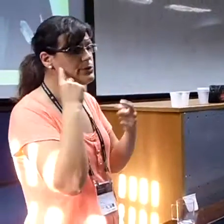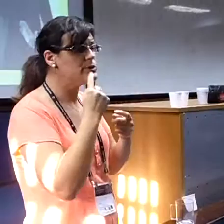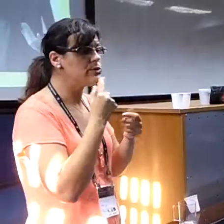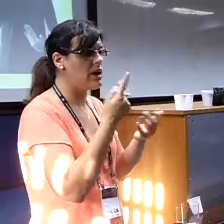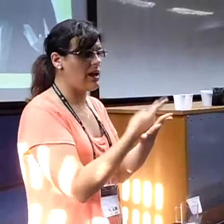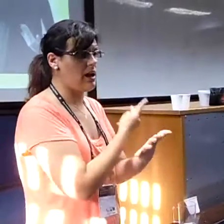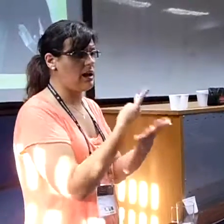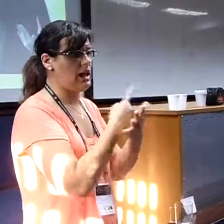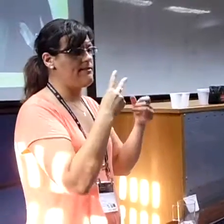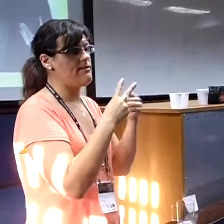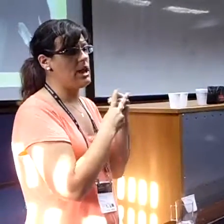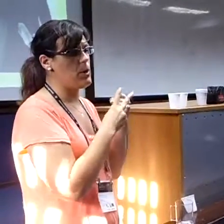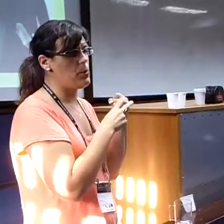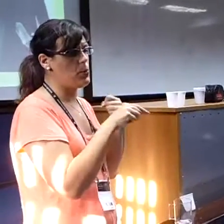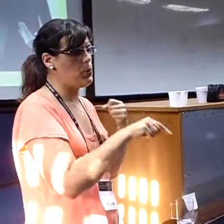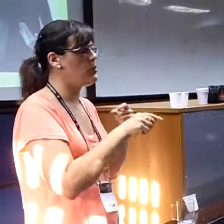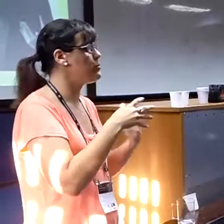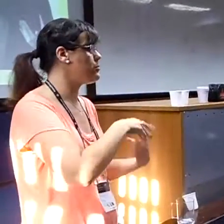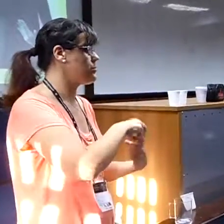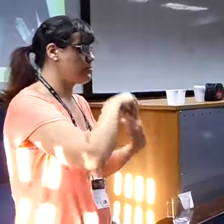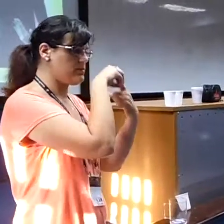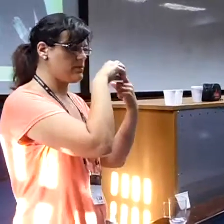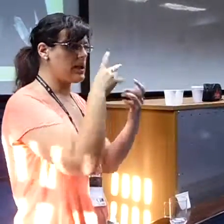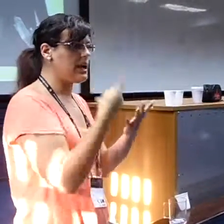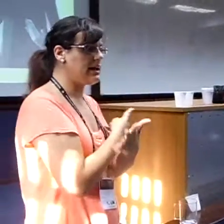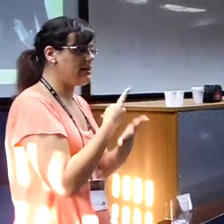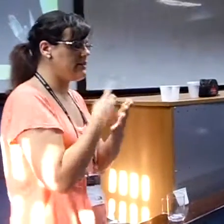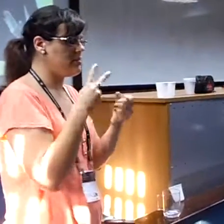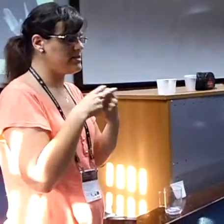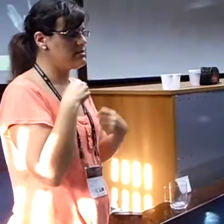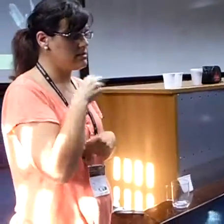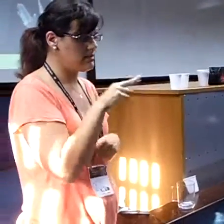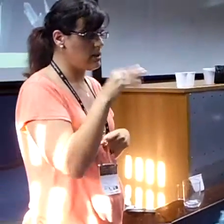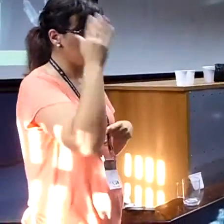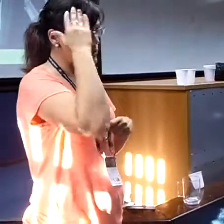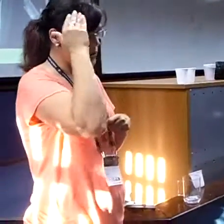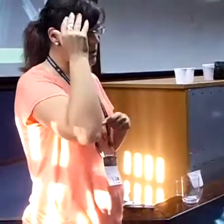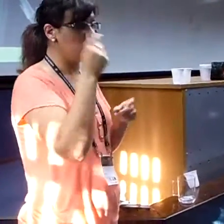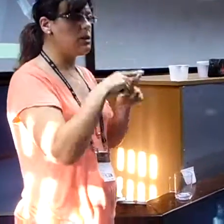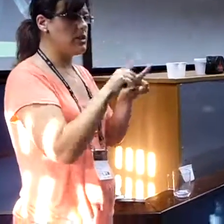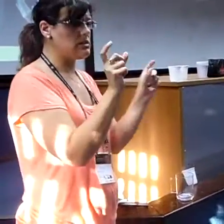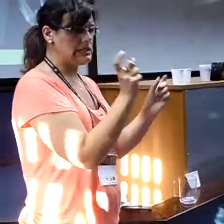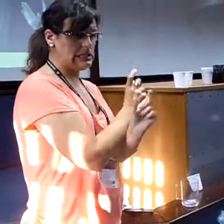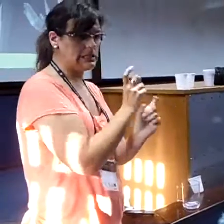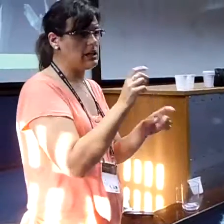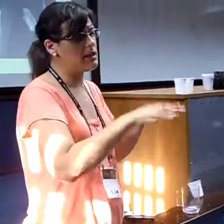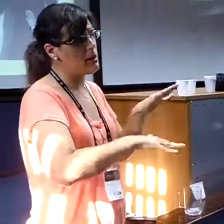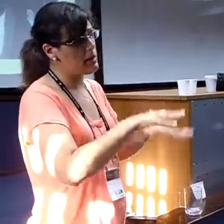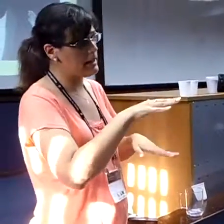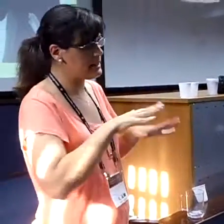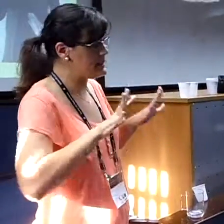vezes ele escreve dessa forma, como ele sinaliza, e aí realmente dá uma diferença. Né?